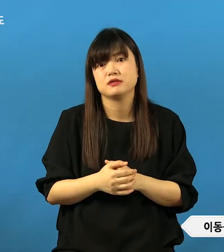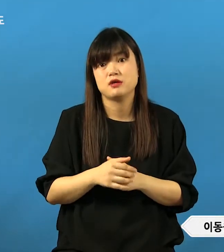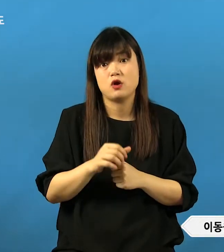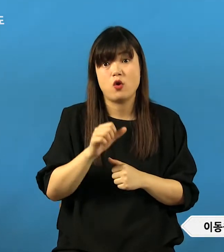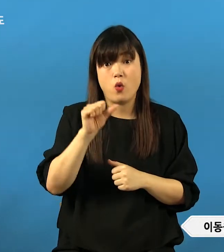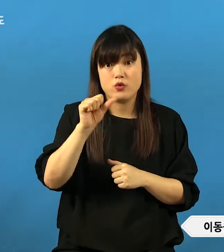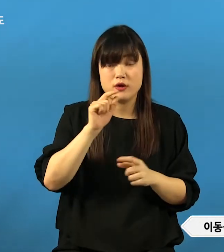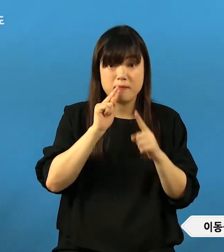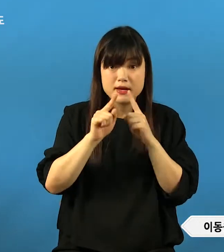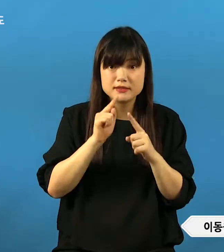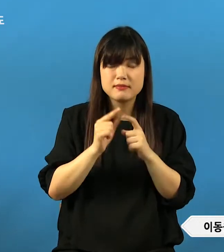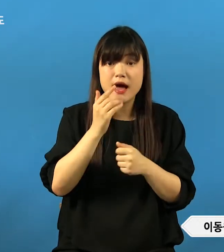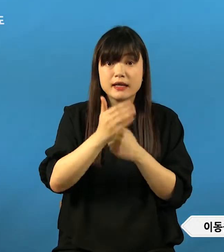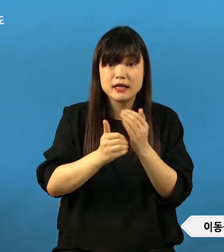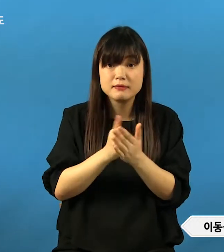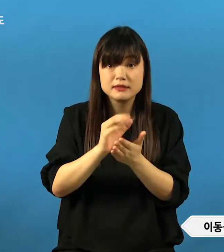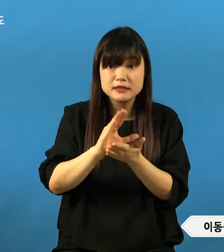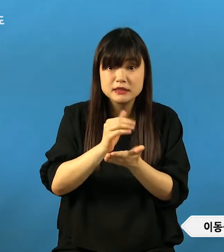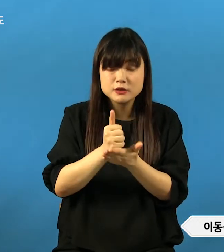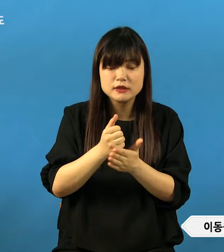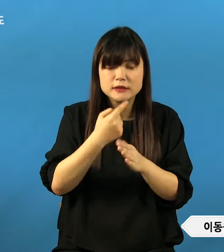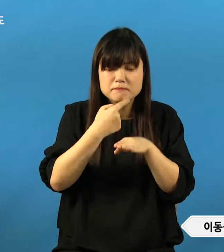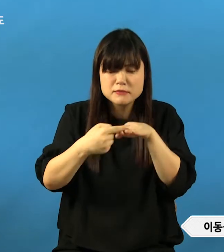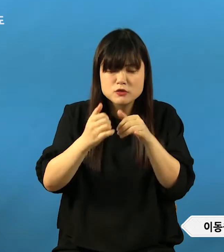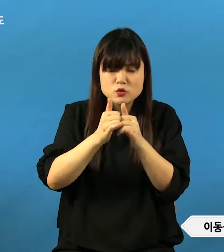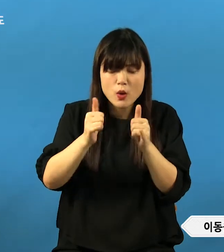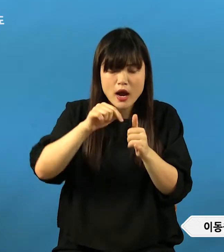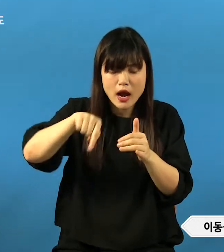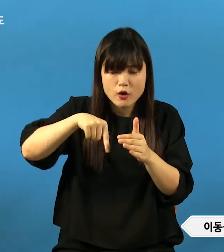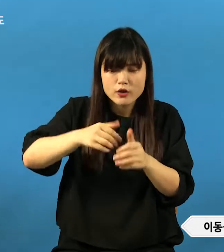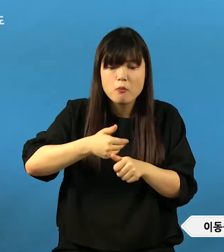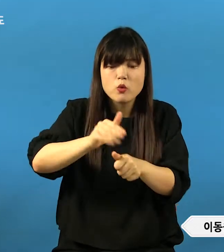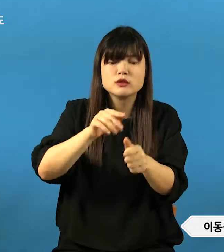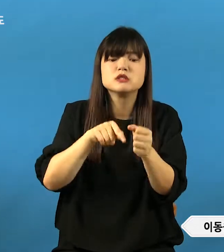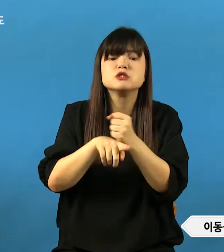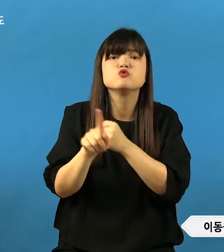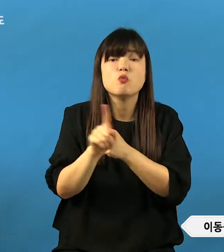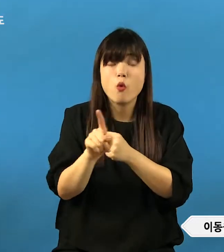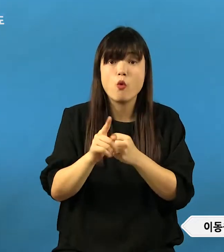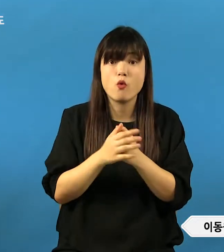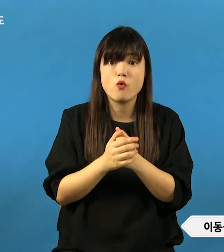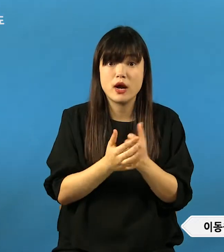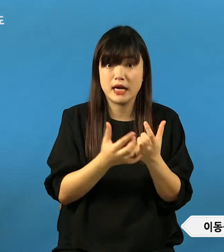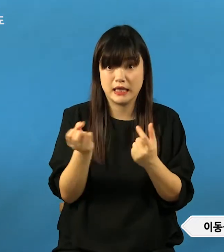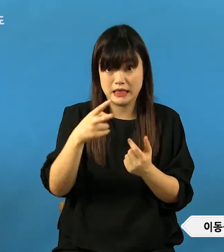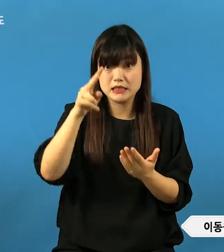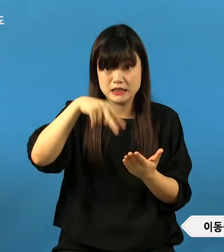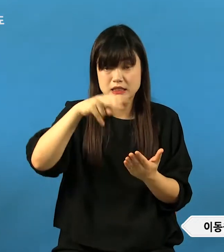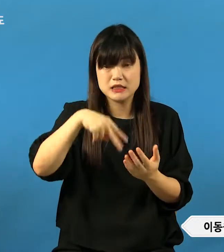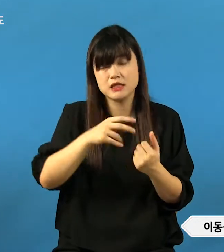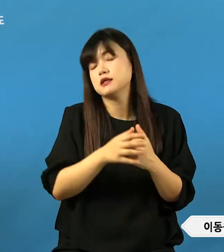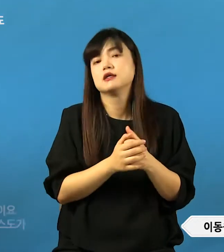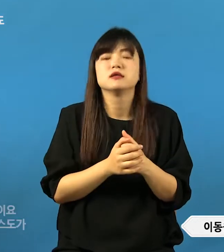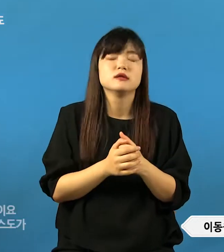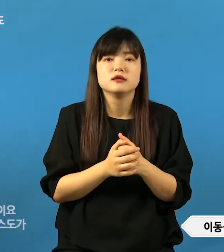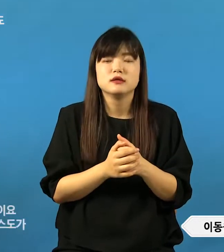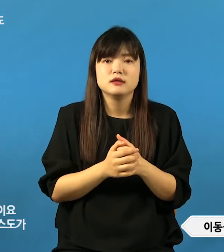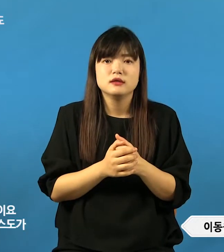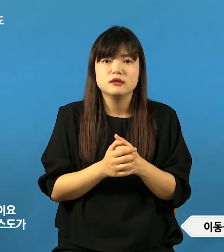5절 말씀에 하나님이 그리스도를 그 민족 가운데 보내신 이유가 무엇이라고 말합니까? 다시 읽어보겠어요.